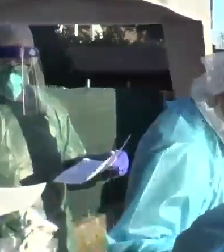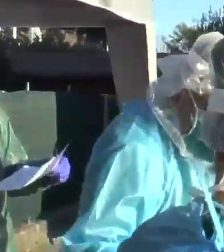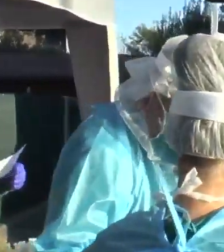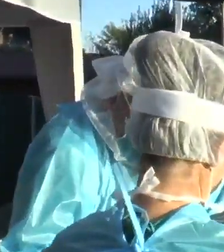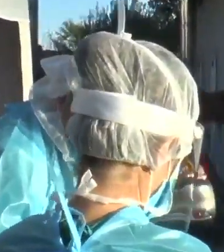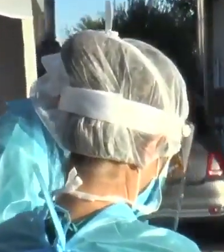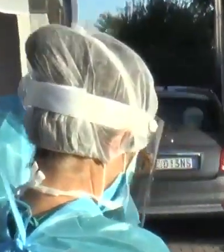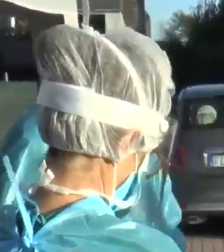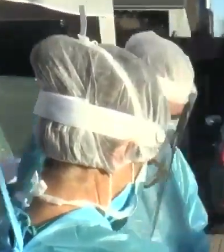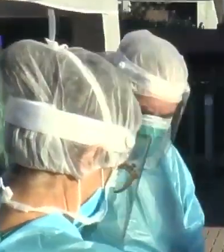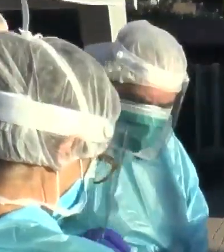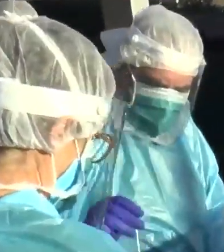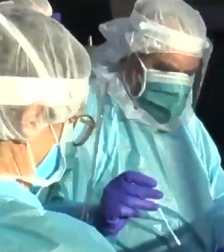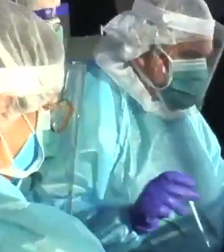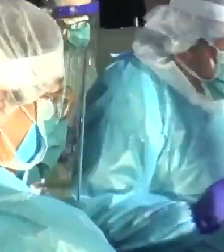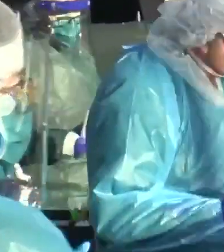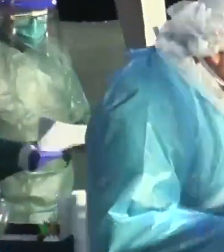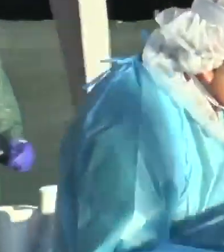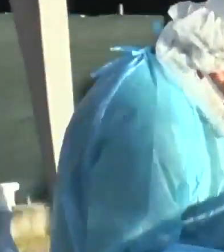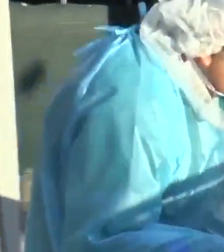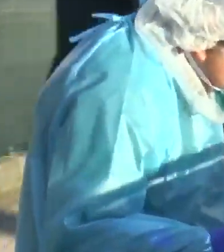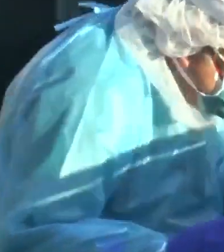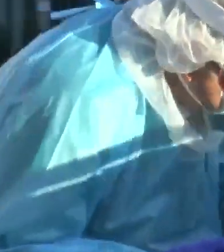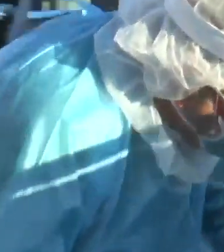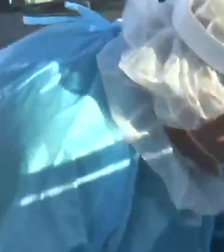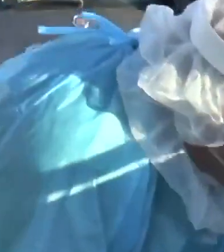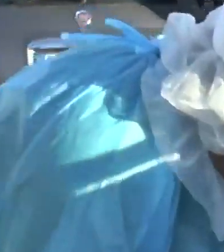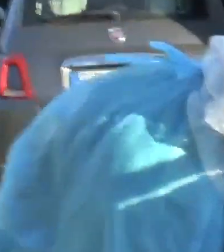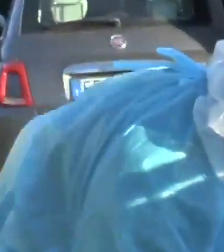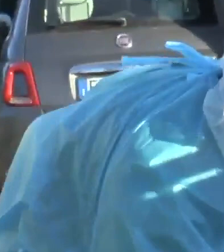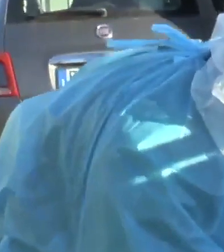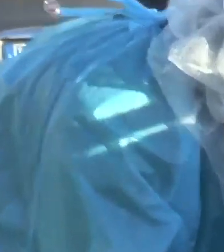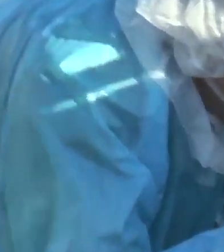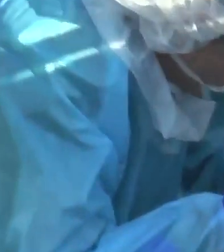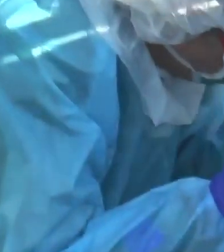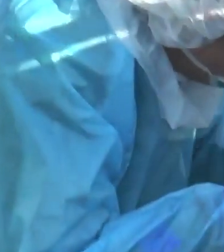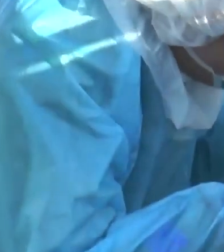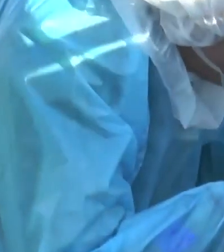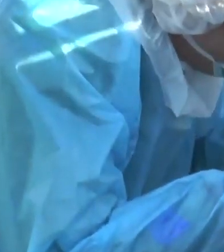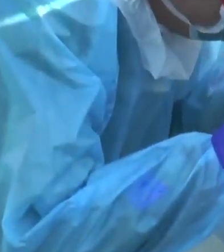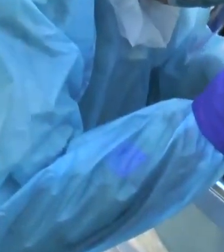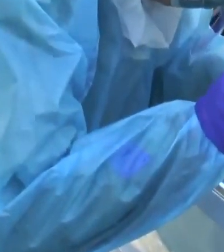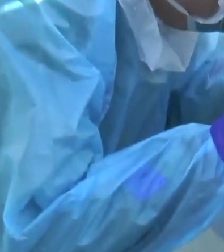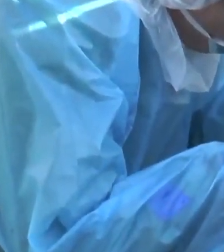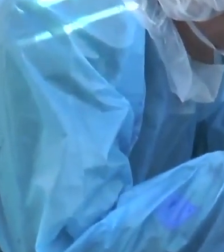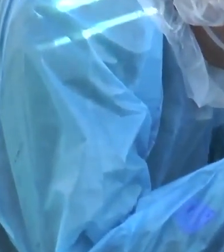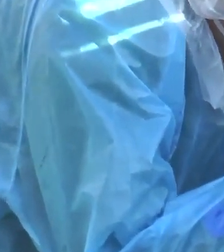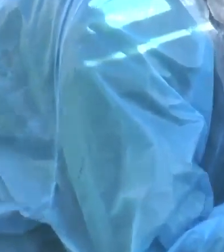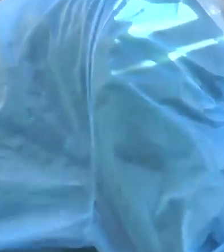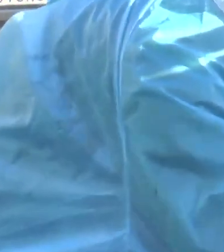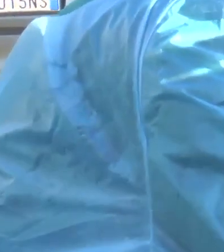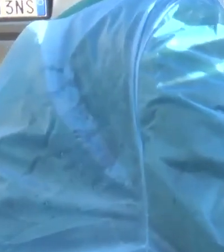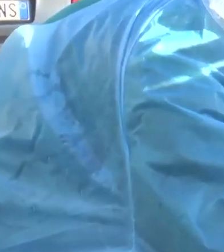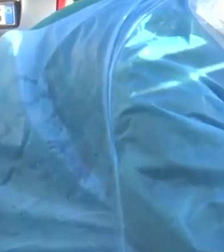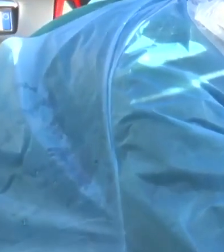cinquemila test fai da te pronti per essere sperimentati in veneto quel veneto che resta giallo compresso tra due regioni vicine di casa che si